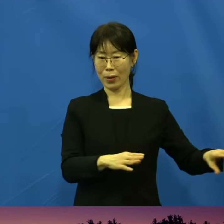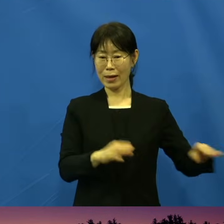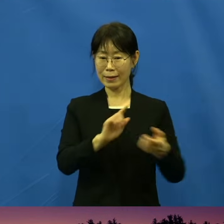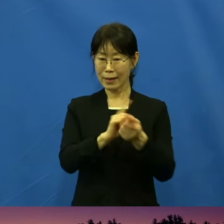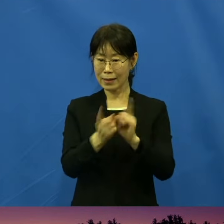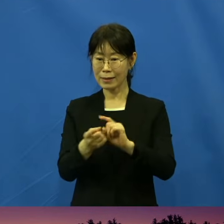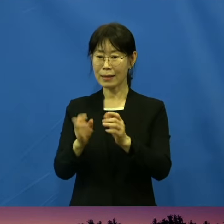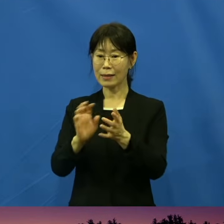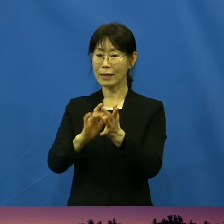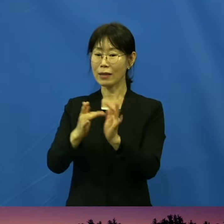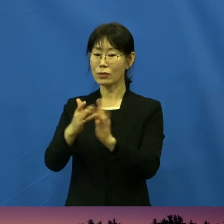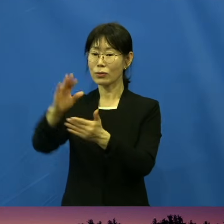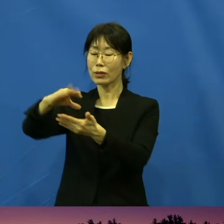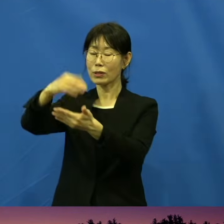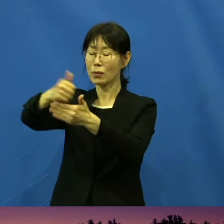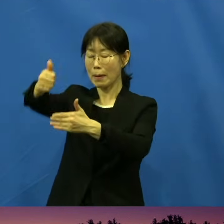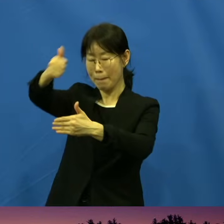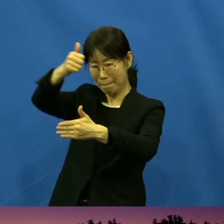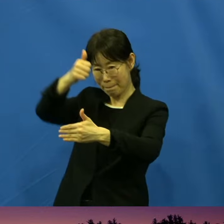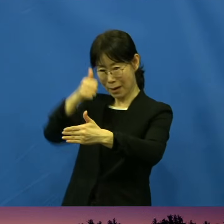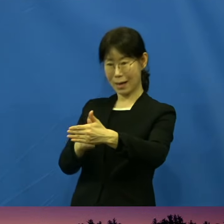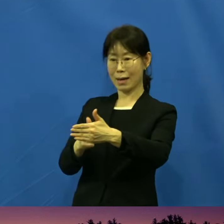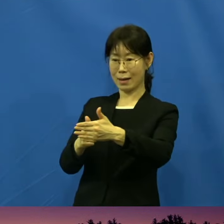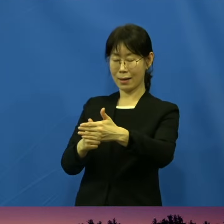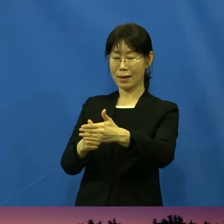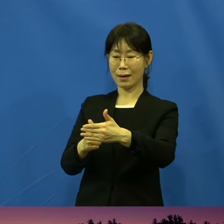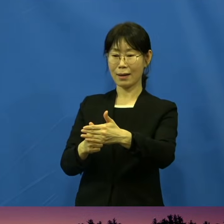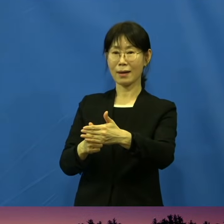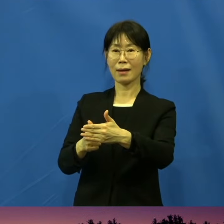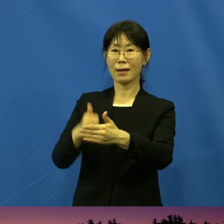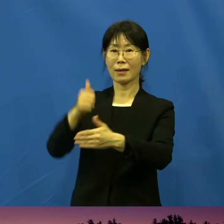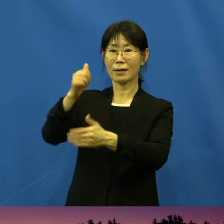그리스도가, 그리스도의 인격이 나의 인격을 덮고 있어요.